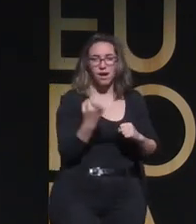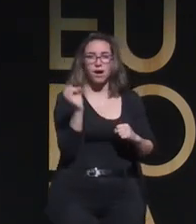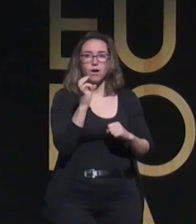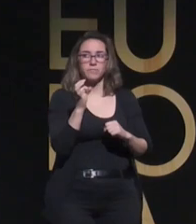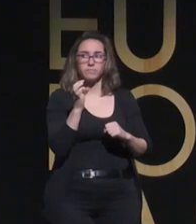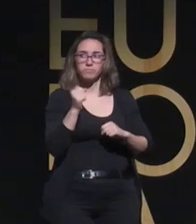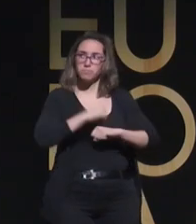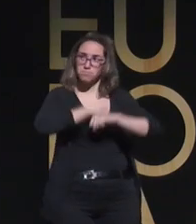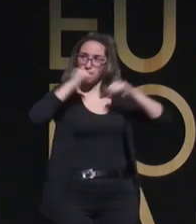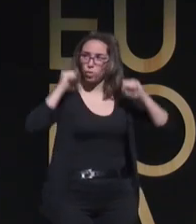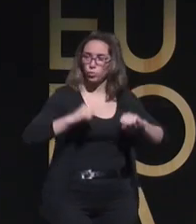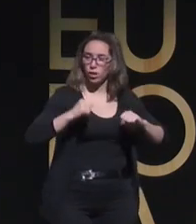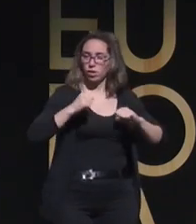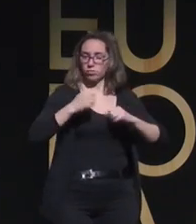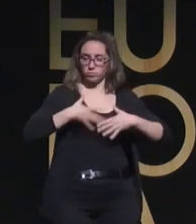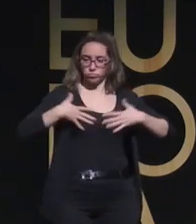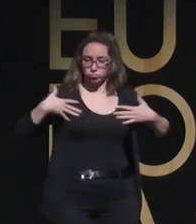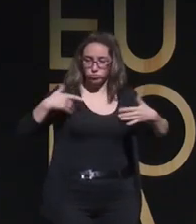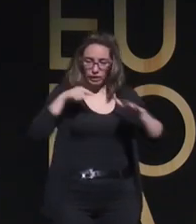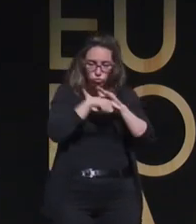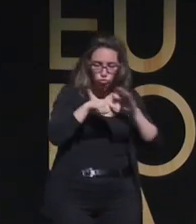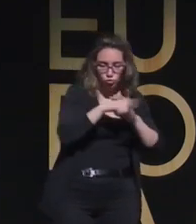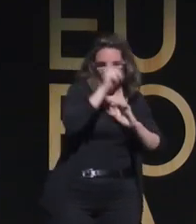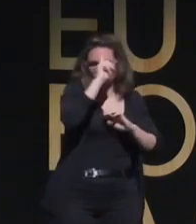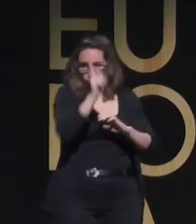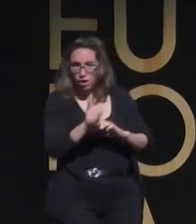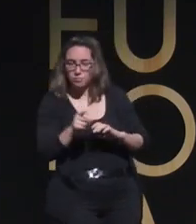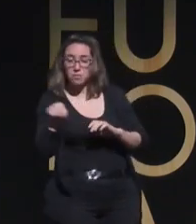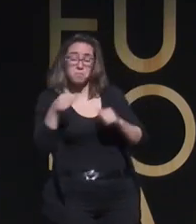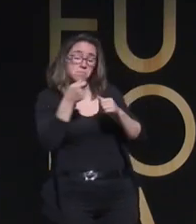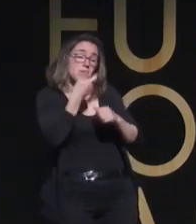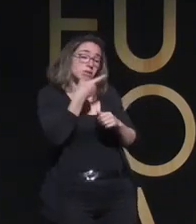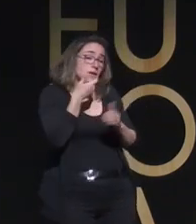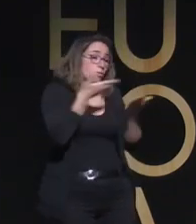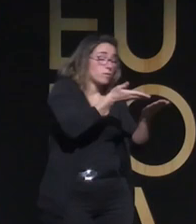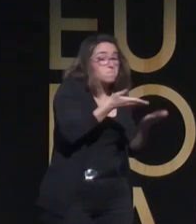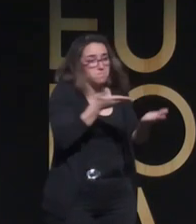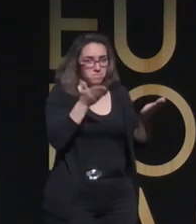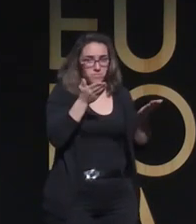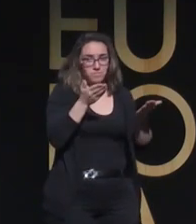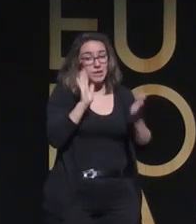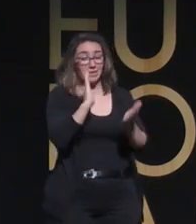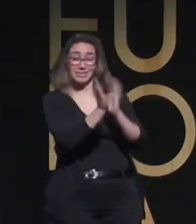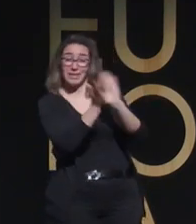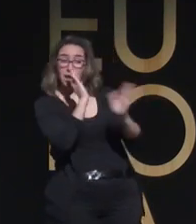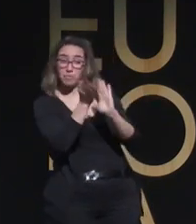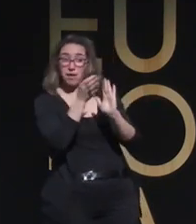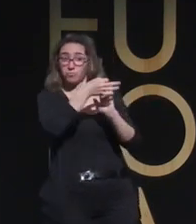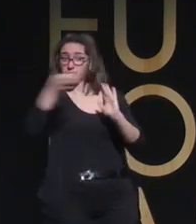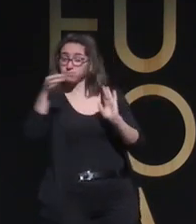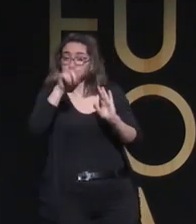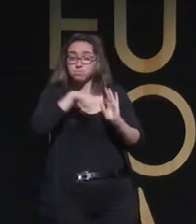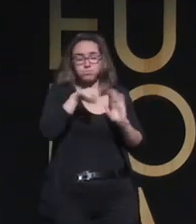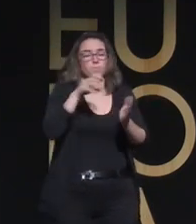gestión de los impulsos, y no es ese diagnóstico, esa farmacología no va a ayudar. ¿Qué va a pasar? Que la terapia no va a ser igual de efectiva. La terapia va a ser muy complicada